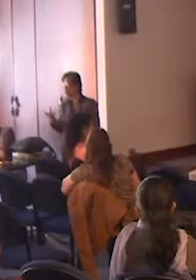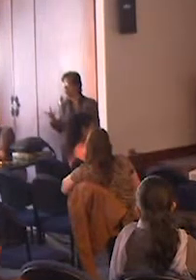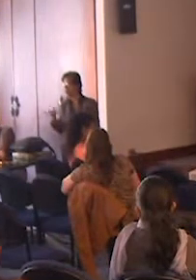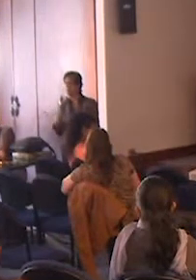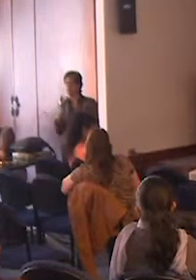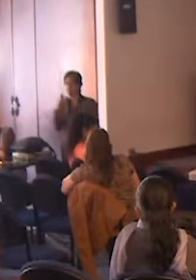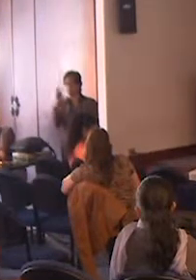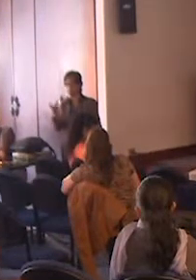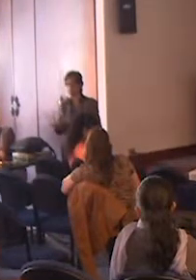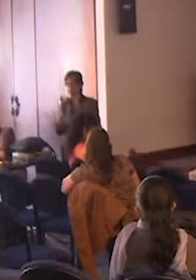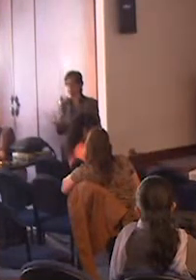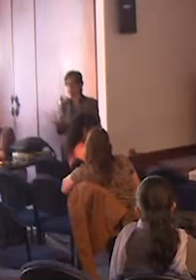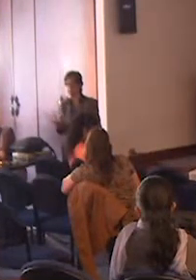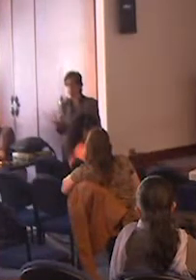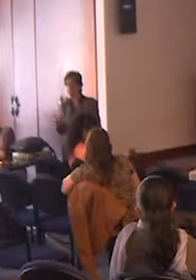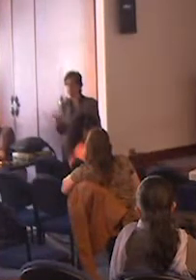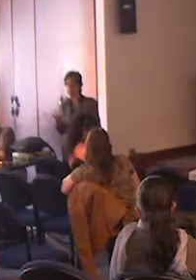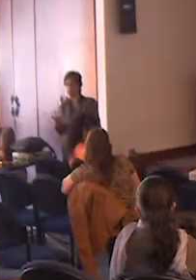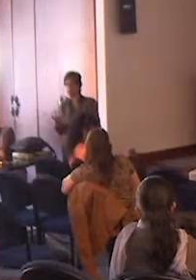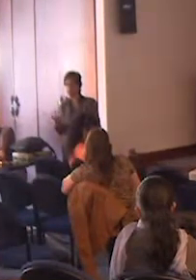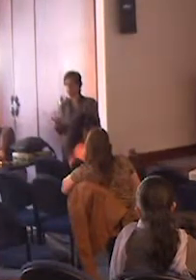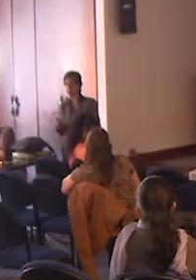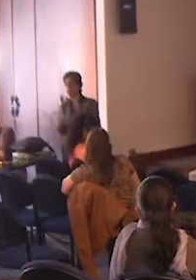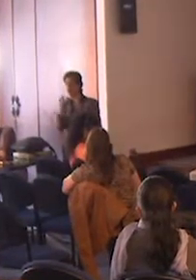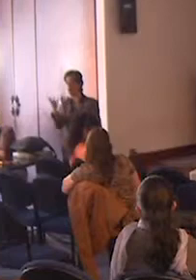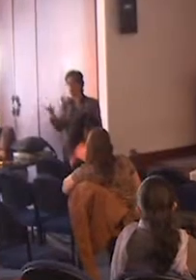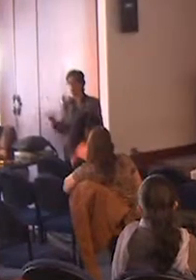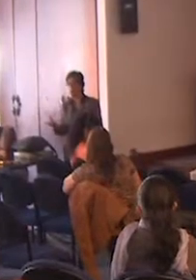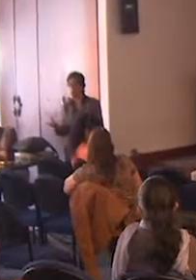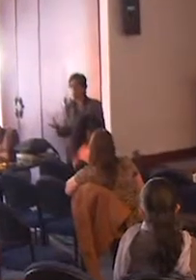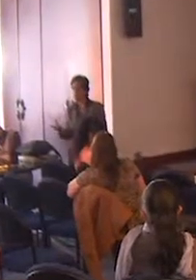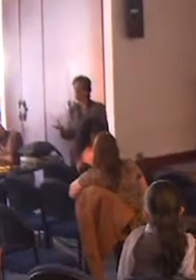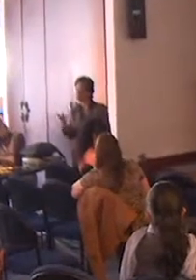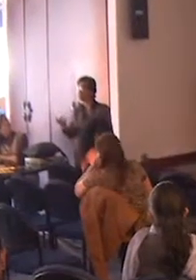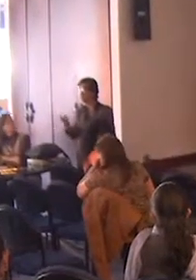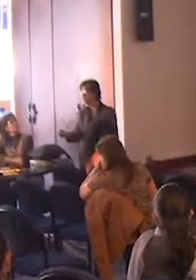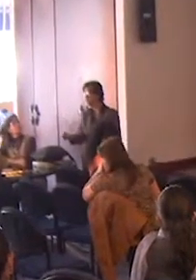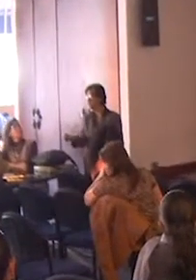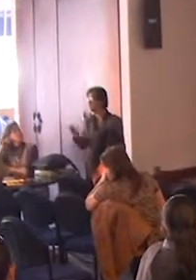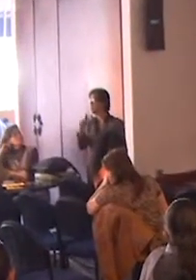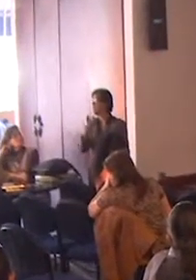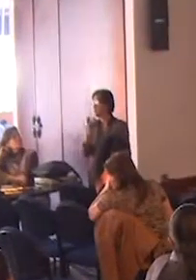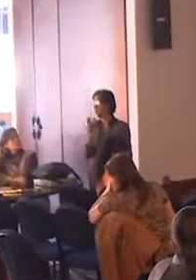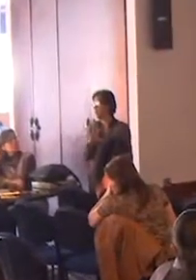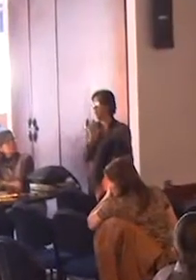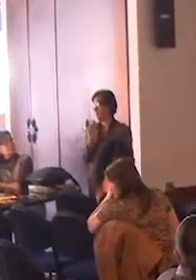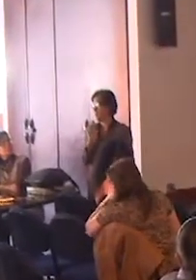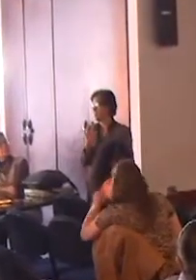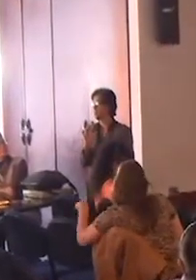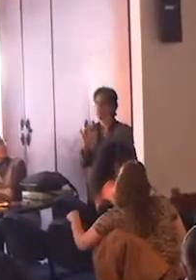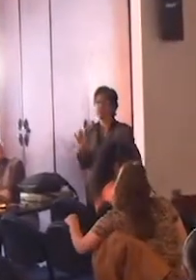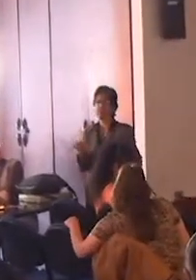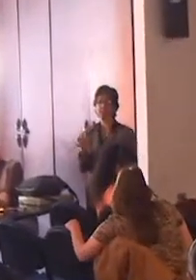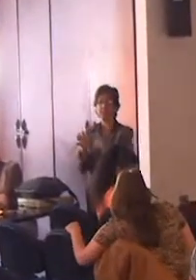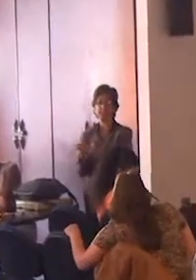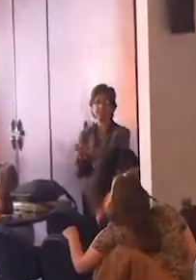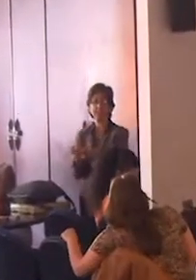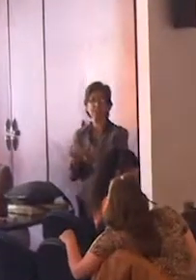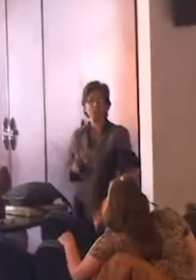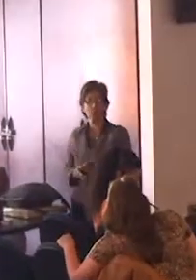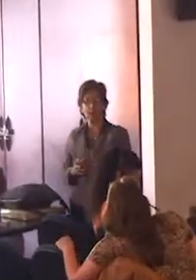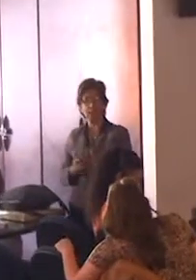vista semiótico de recuperación y de reconocimiento a otros lenguajes que son distintos al